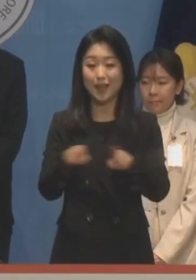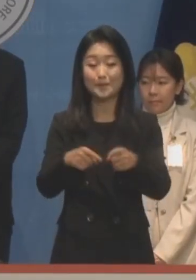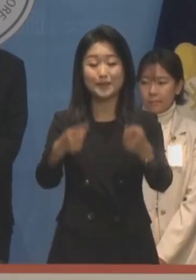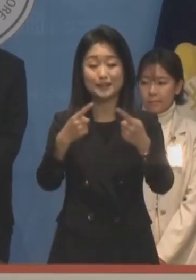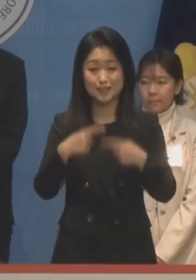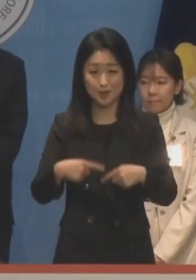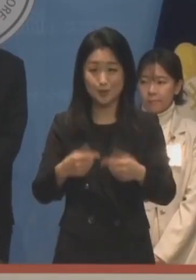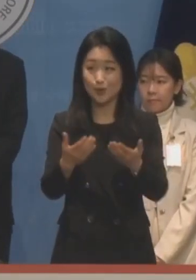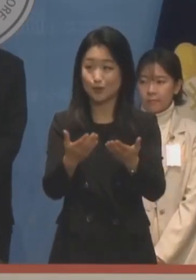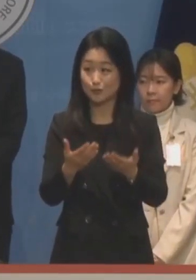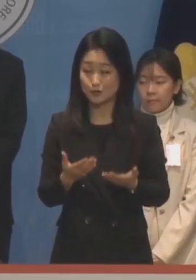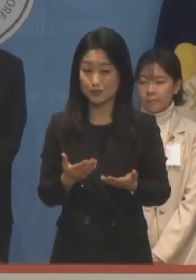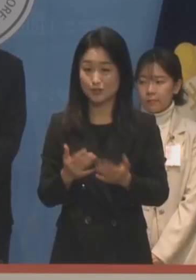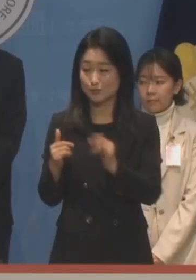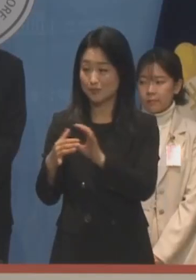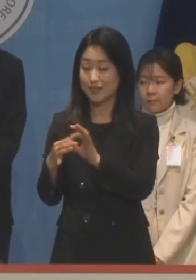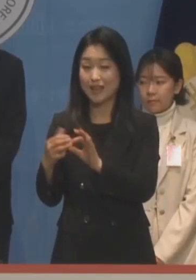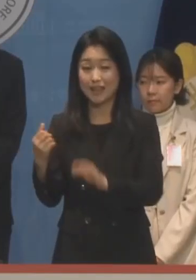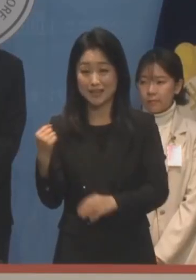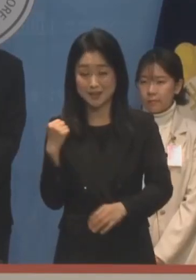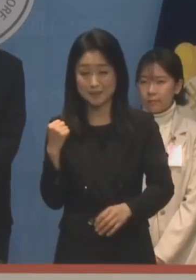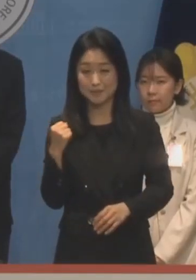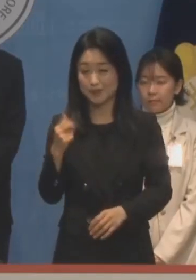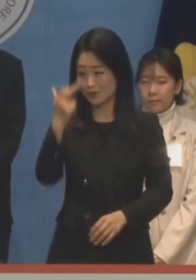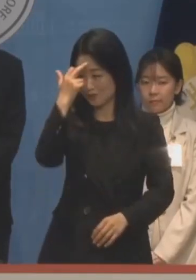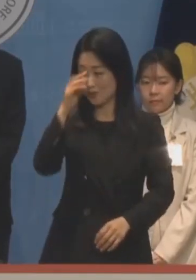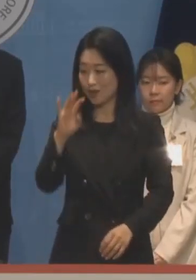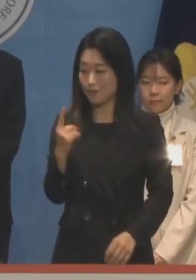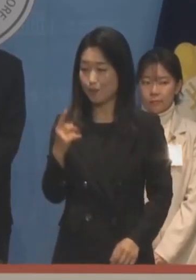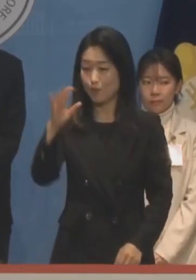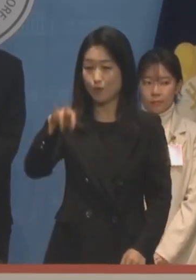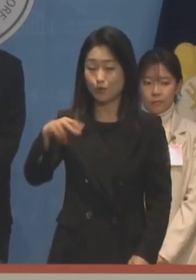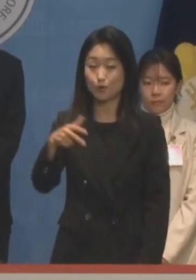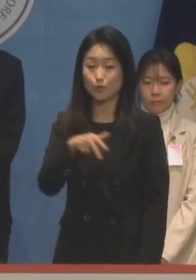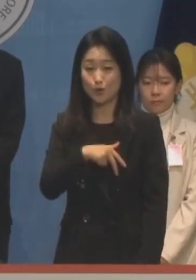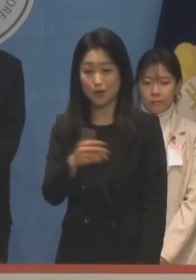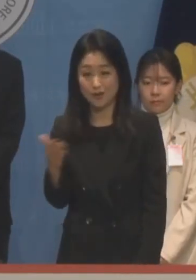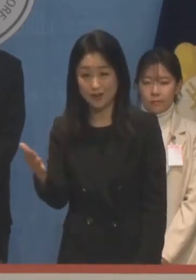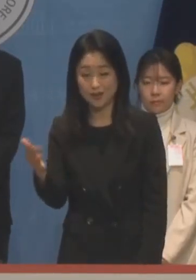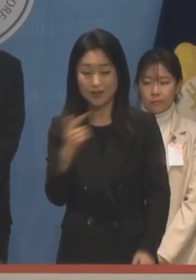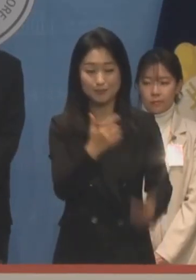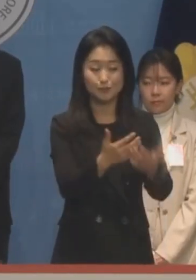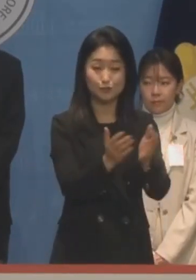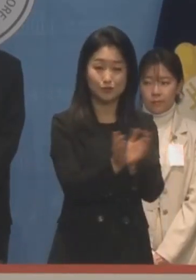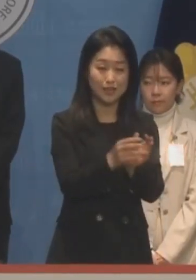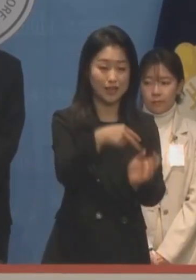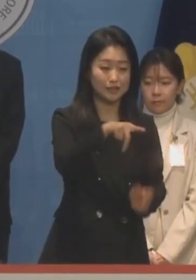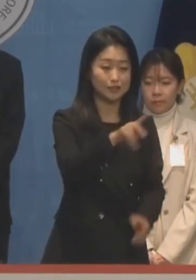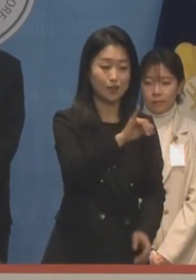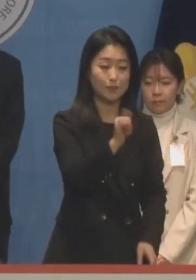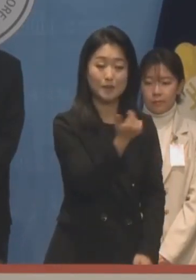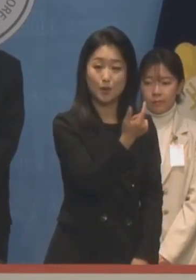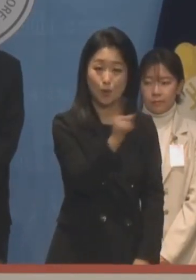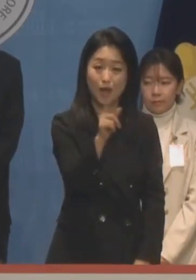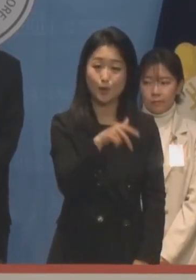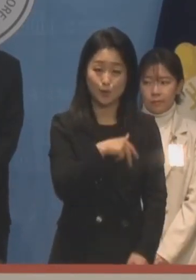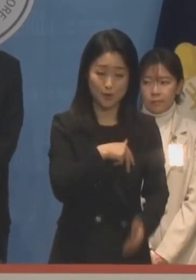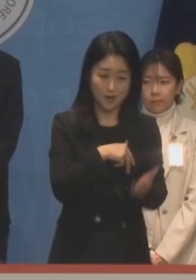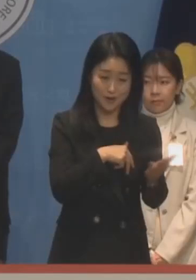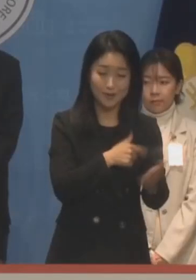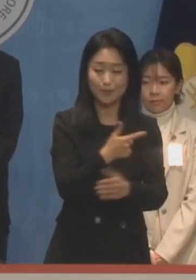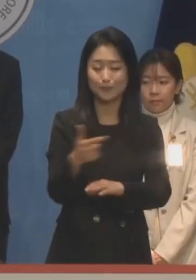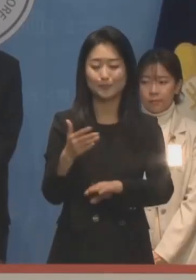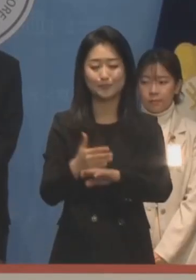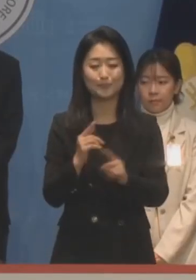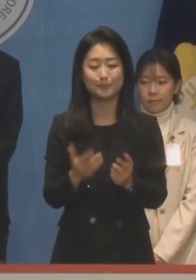해주신 국민의힘 최보윤 의원님과 더불어민주당 서미화 의원님께